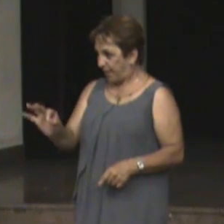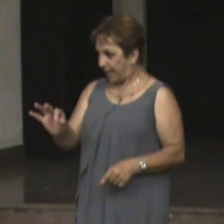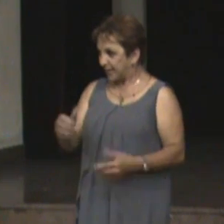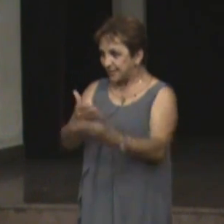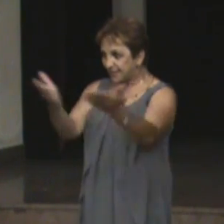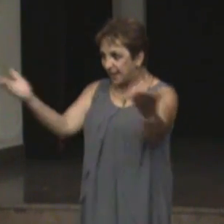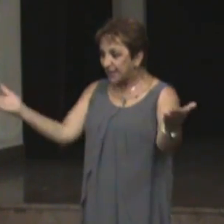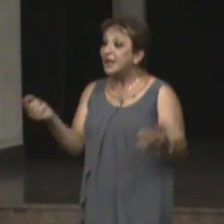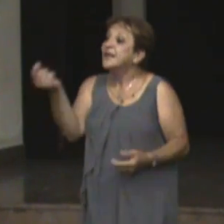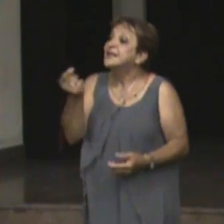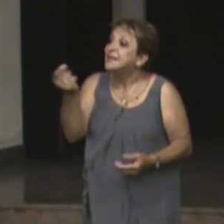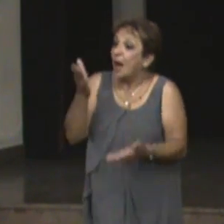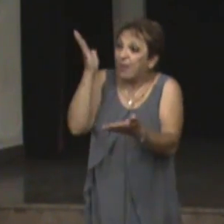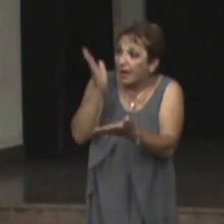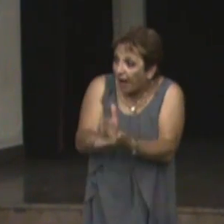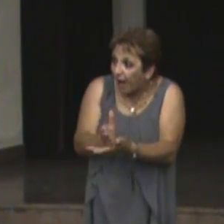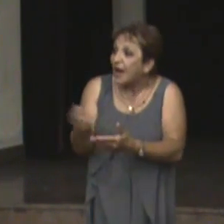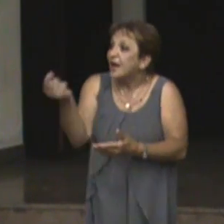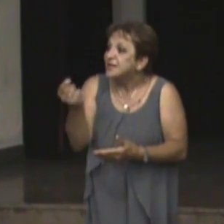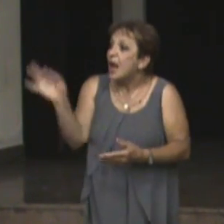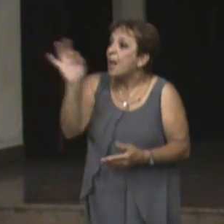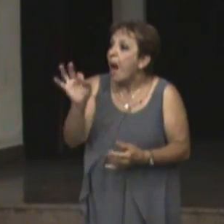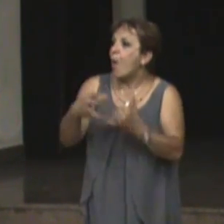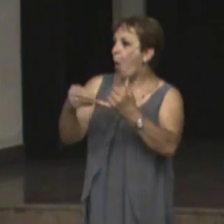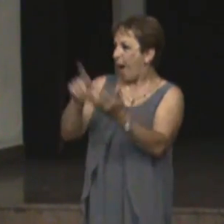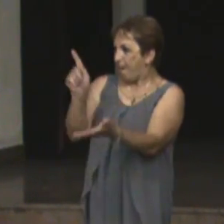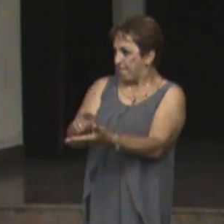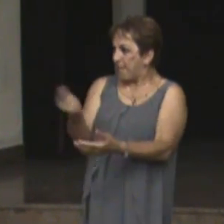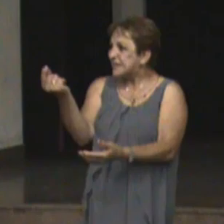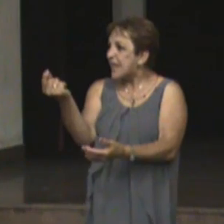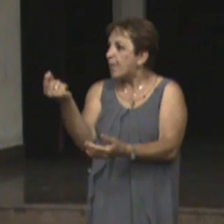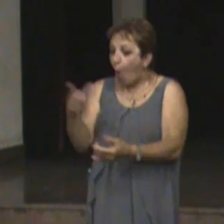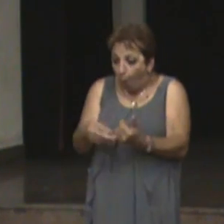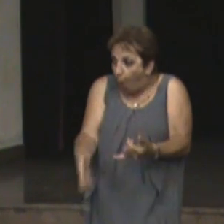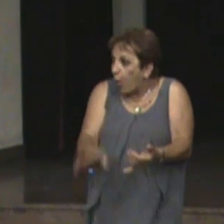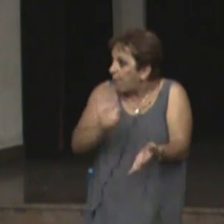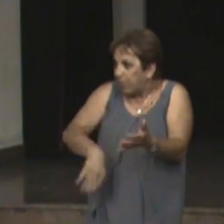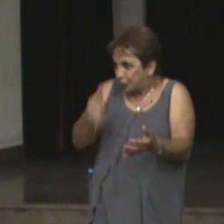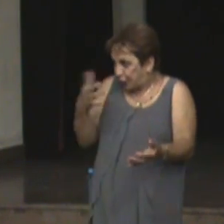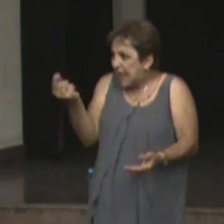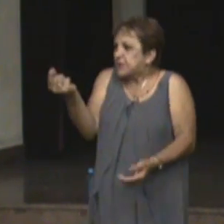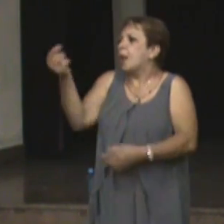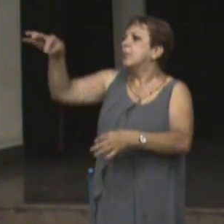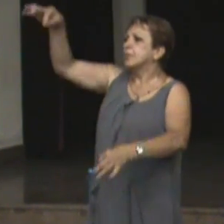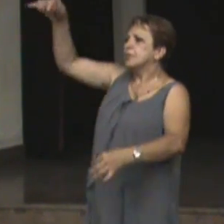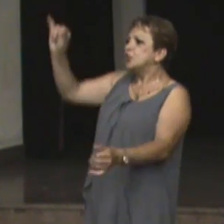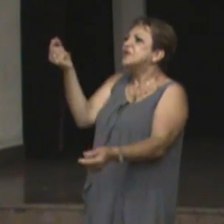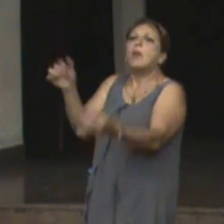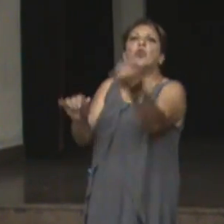որովհետև սերմը եթե կա, սերմի համար անհրաժեշտ է հող, հողն էլ առանց սերմի անպիտան մի